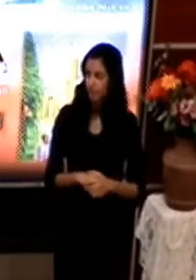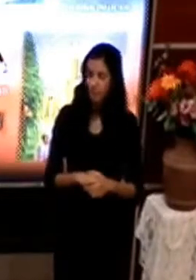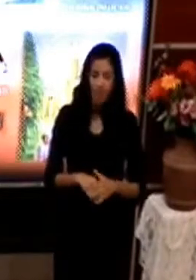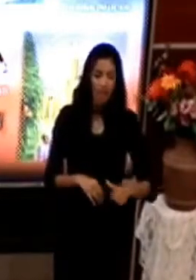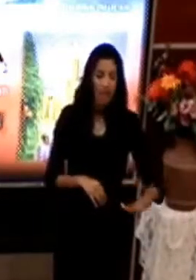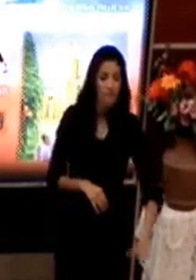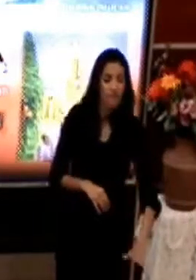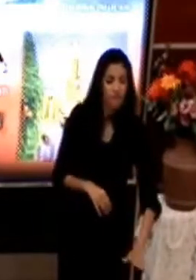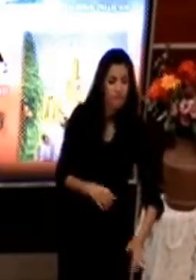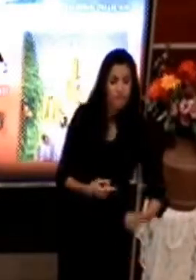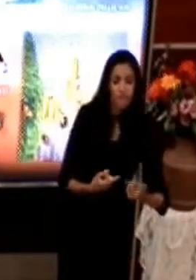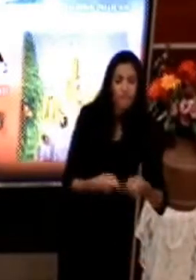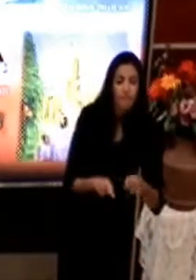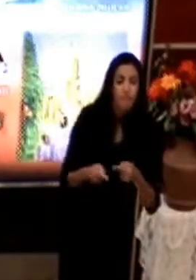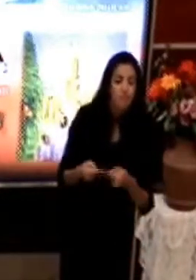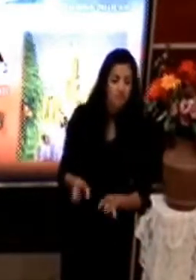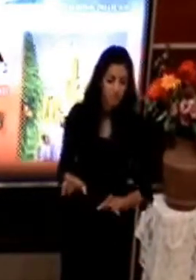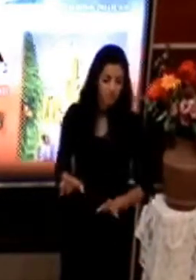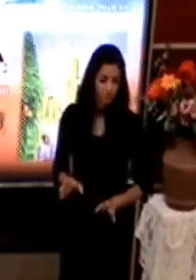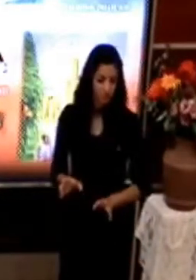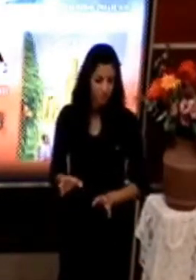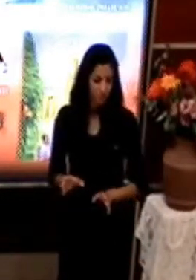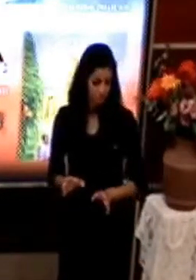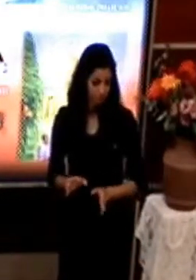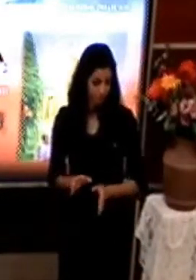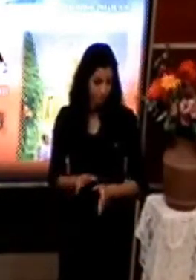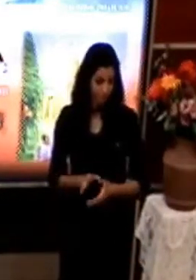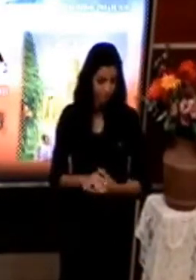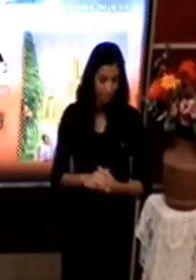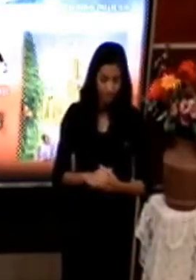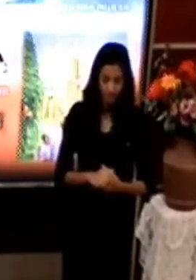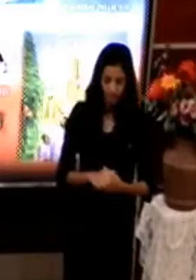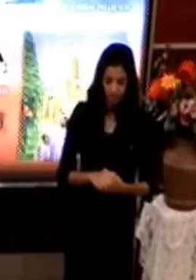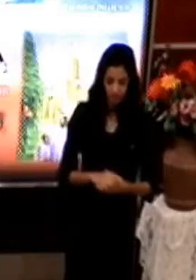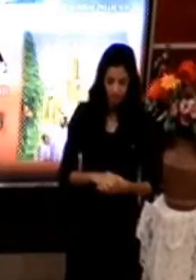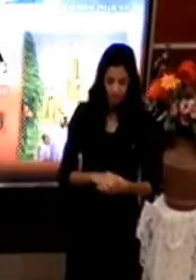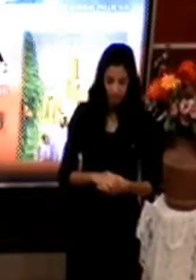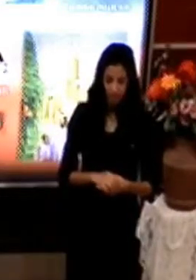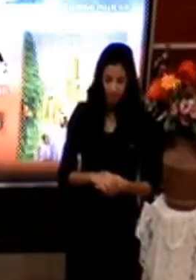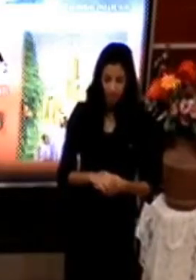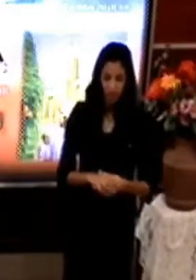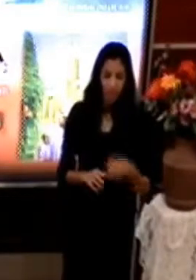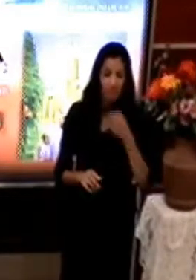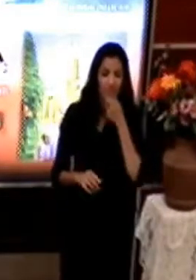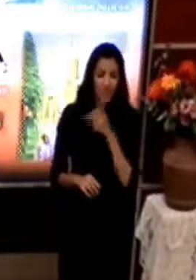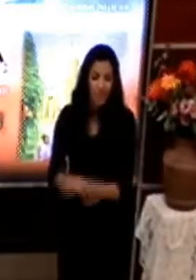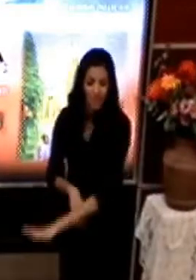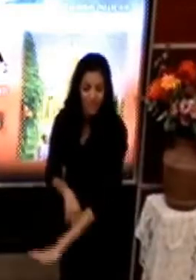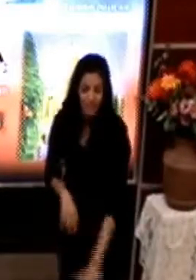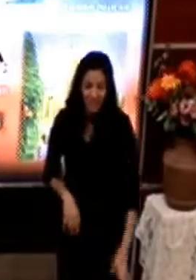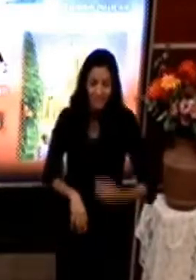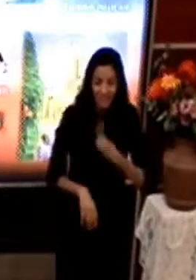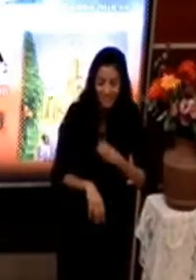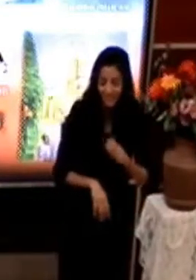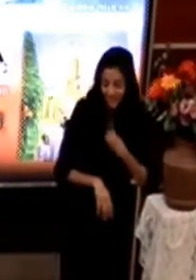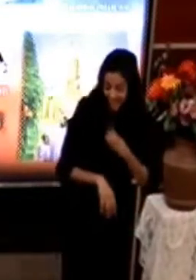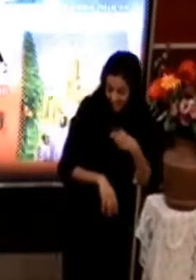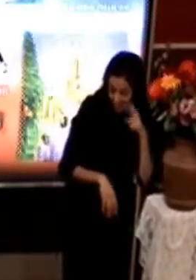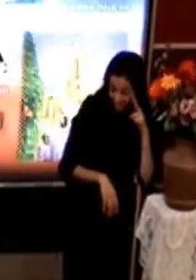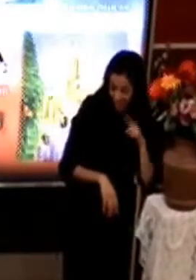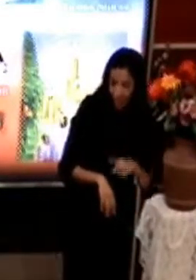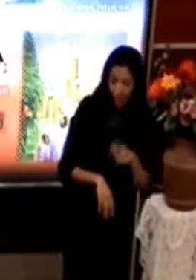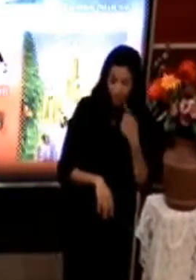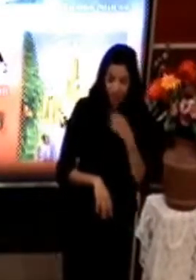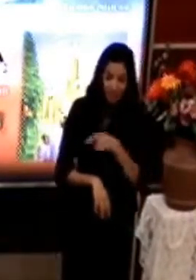infancia que uno a veces ve los niños, por eso a mí me toca a los niños como raro, yo sé lo